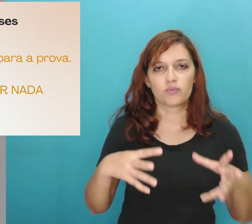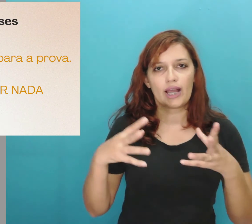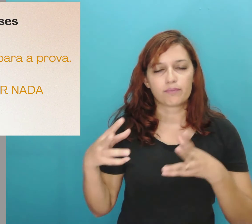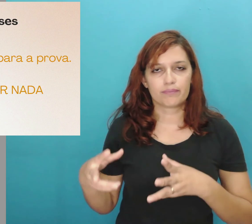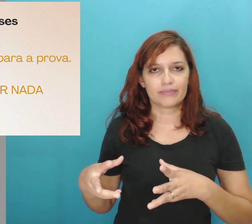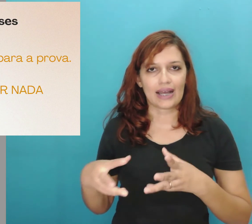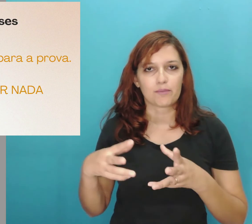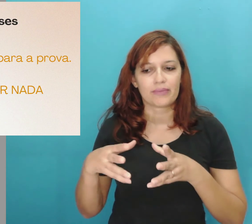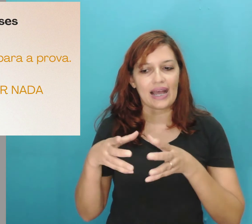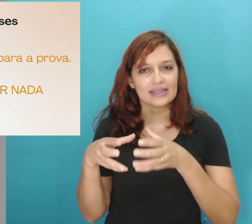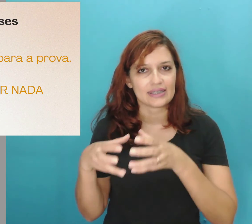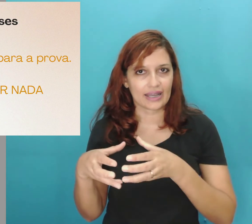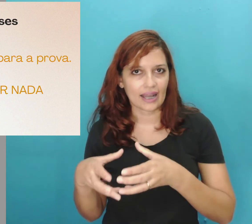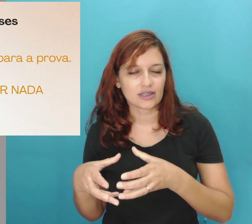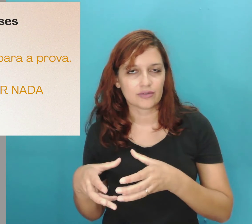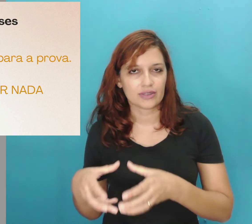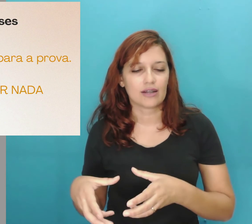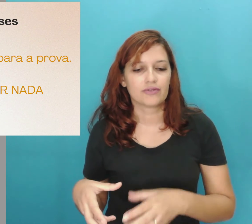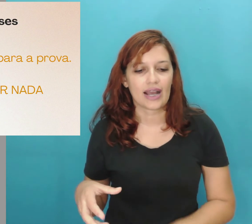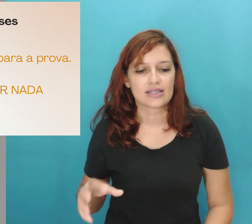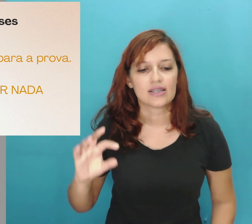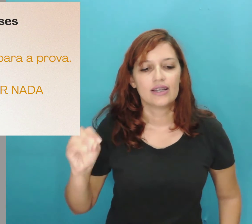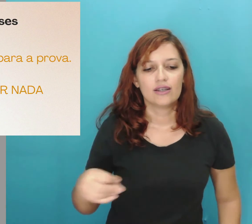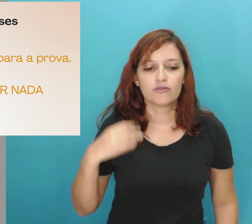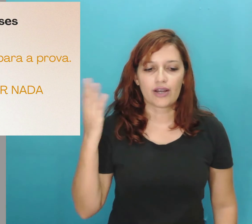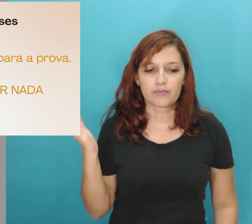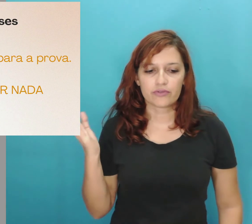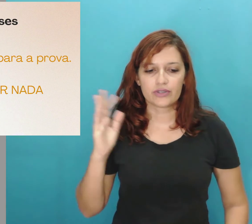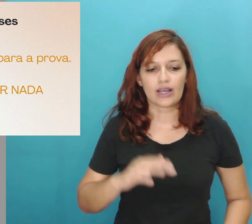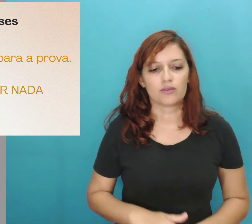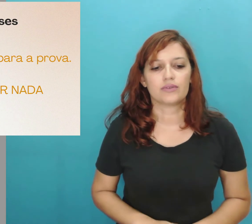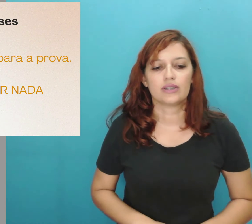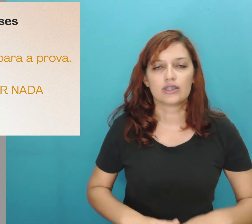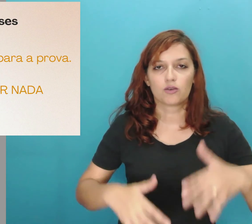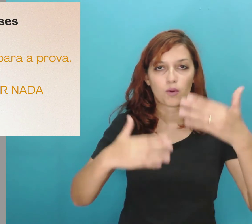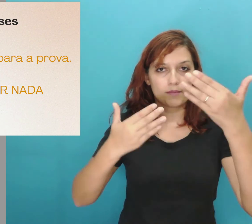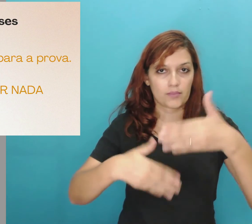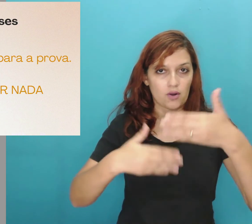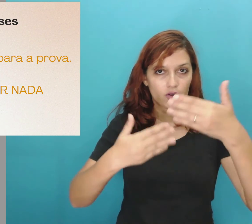é a parte negativa da frase, vai para o final. Então, prova,